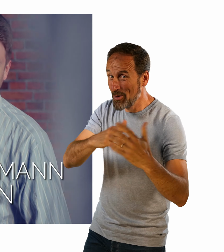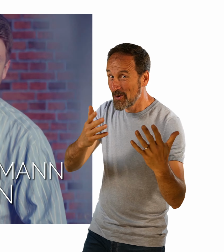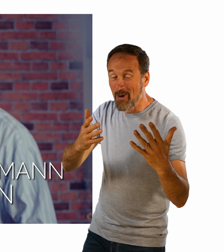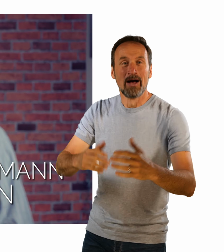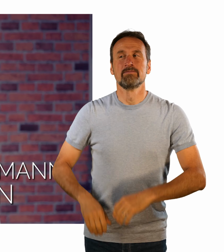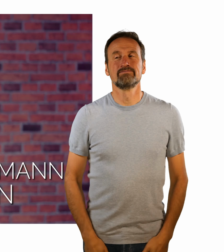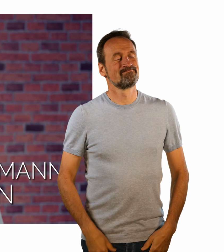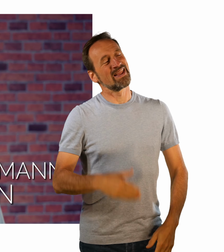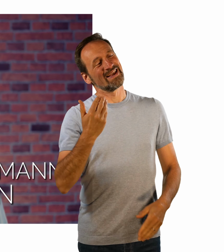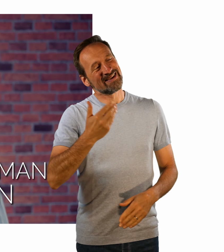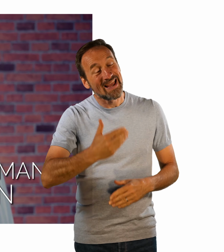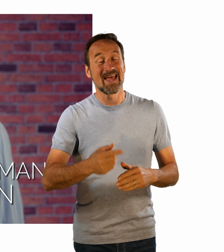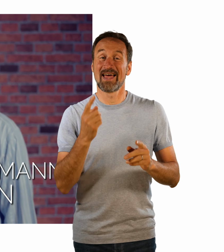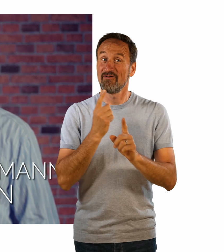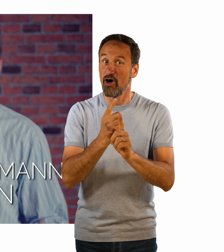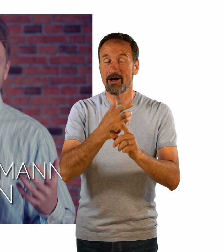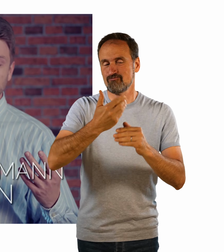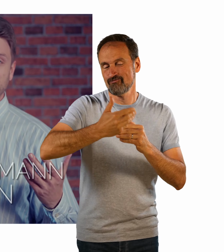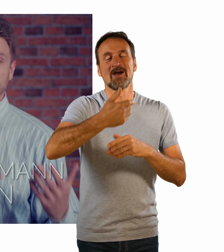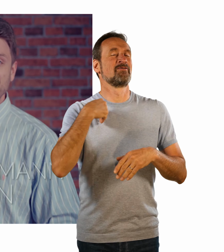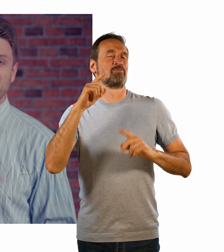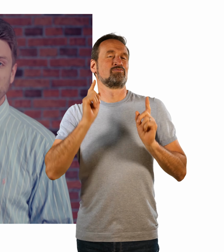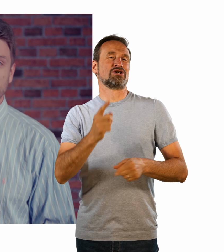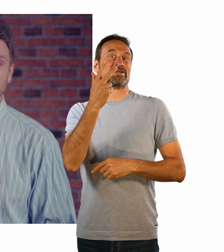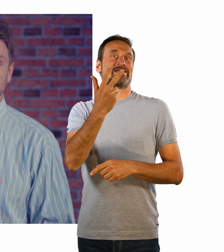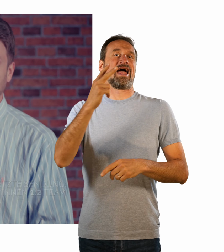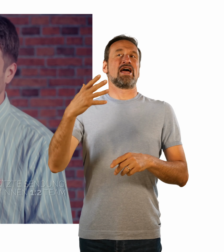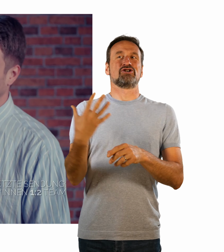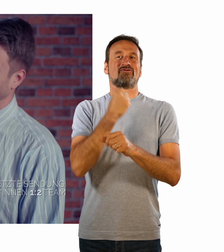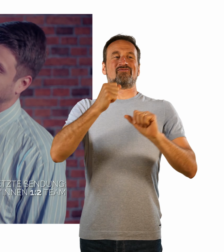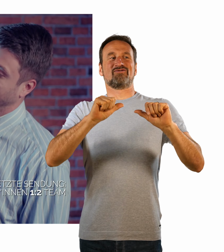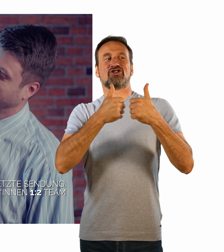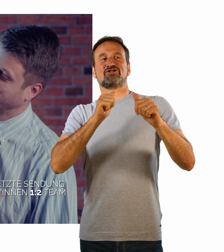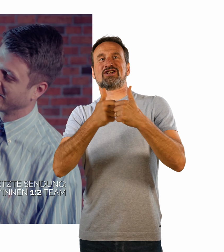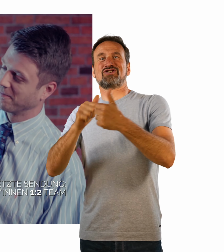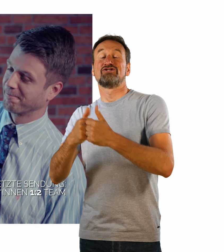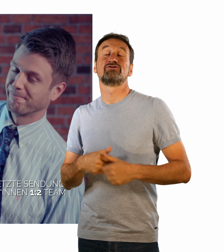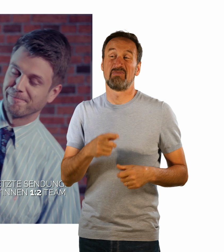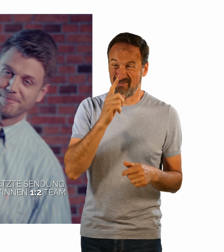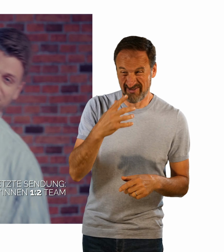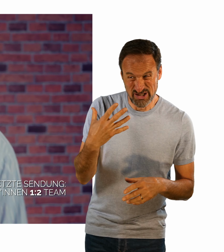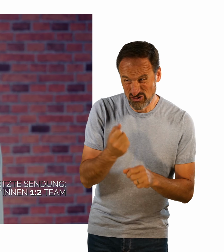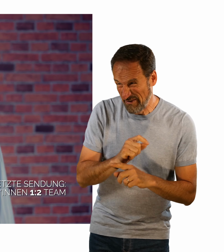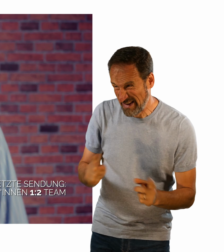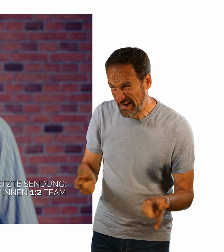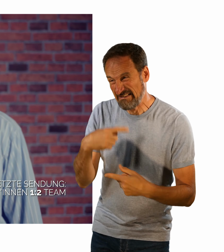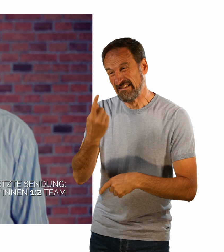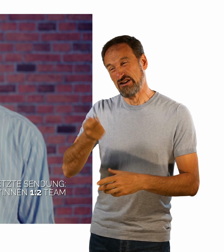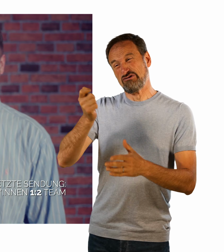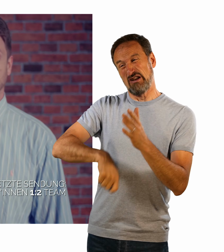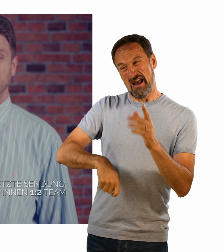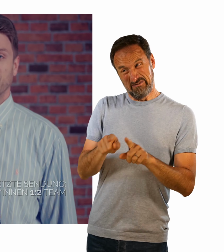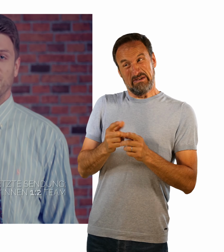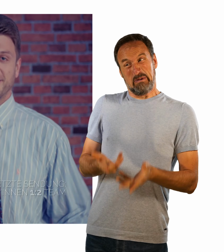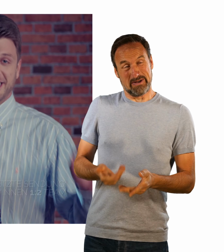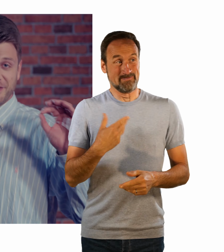Pro Folge müssen wir drei Challenges meistern. Sollten wir das nicht schaffen, werden wir bestraft, so wie heute. Weshalb es ganz wichtig für uns ist, dass wir diese Folge